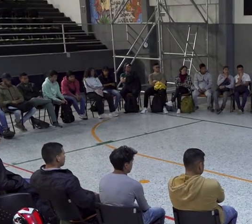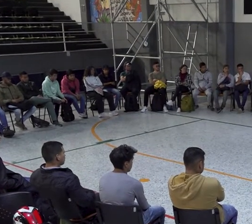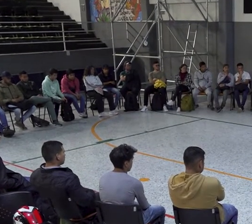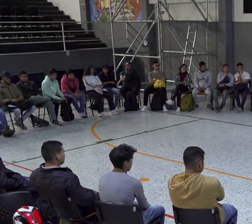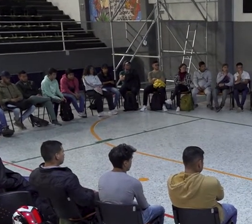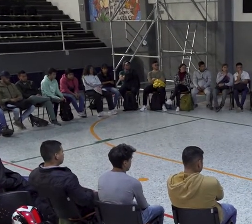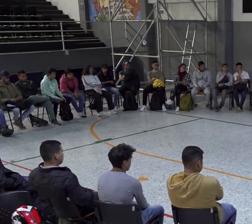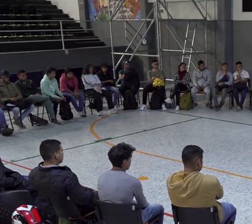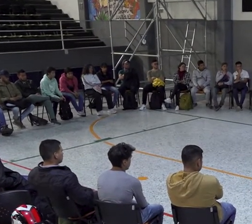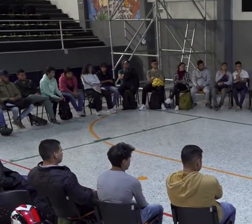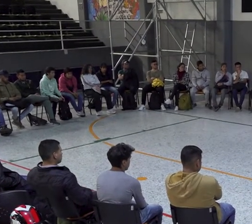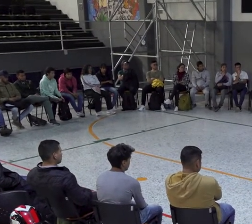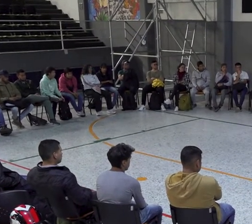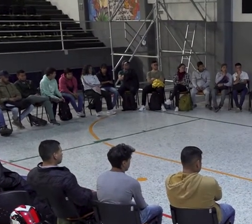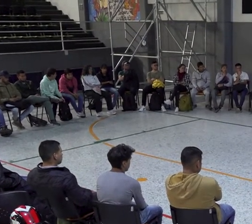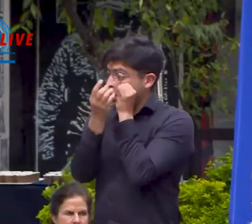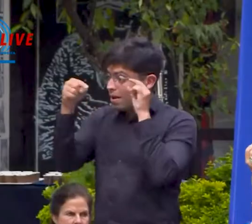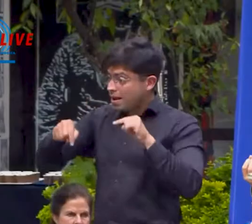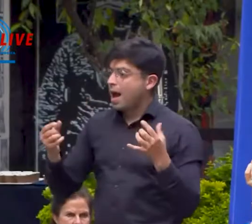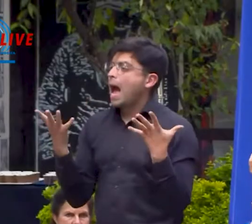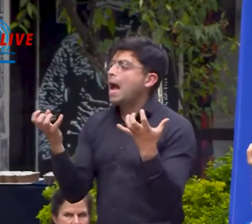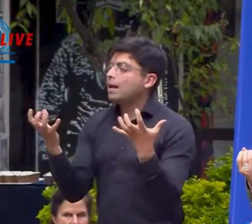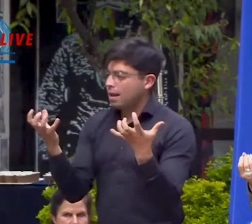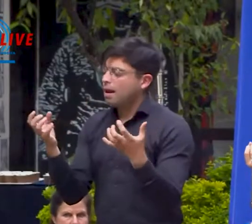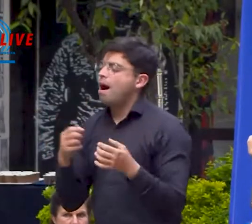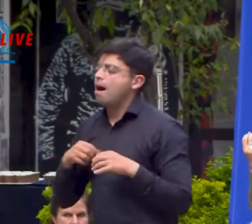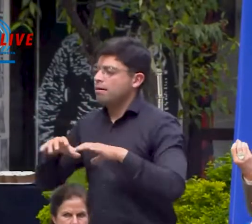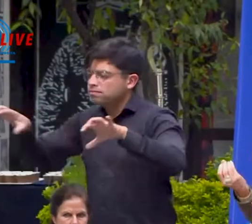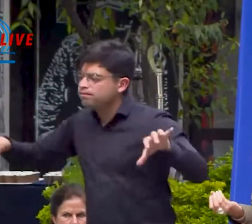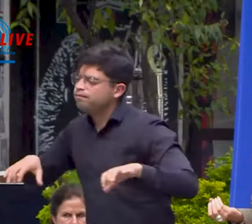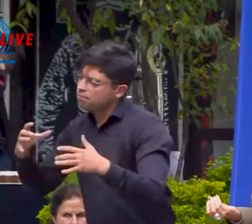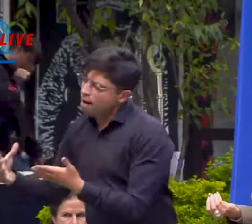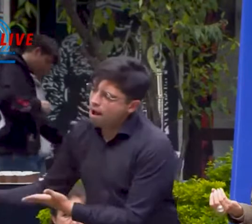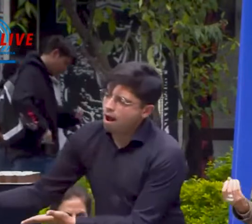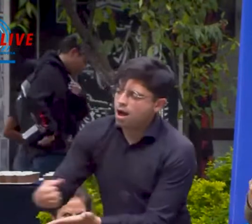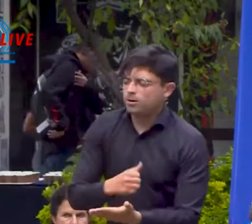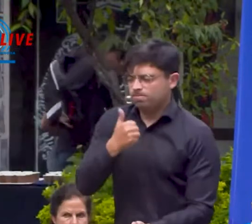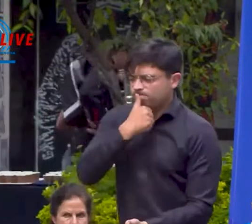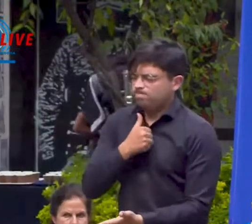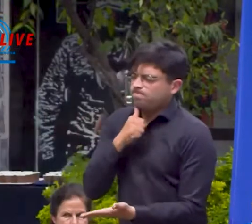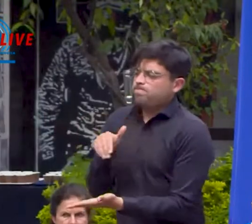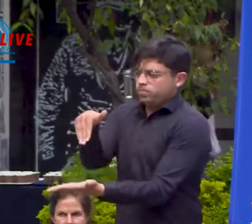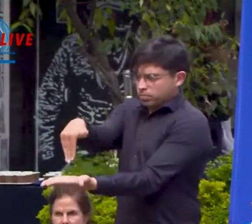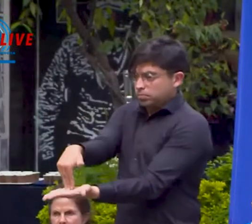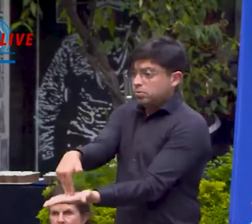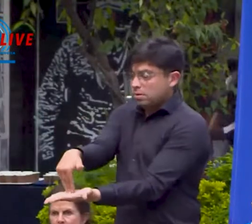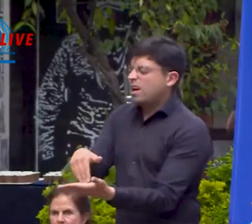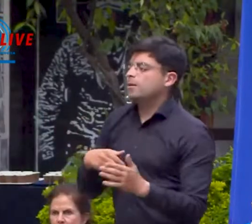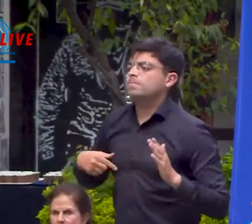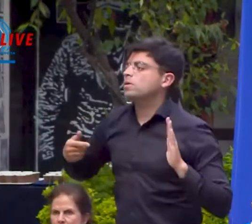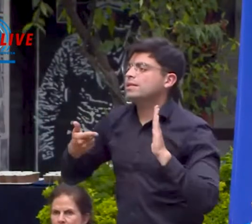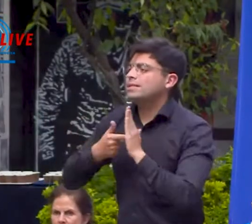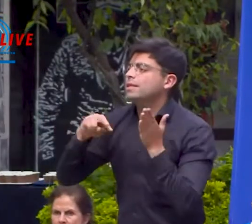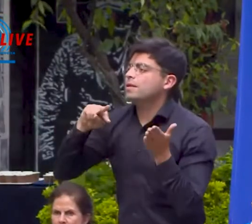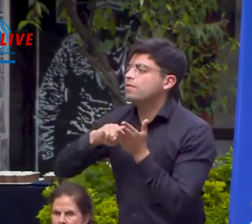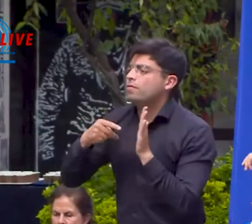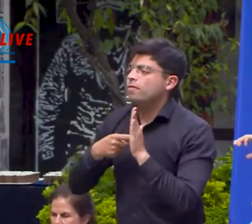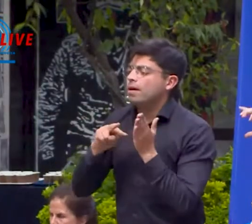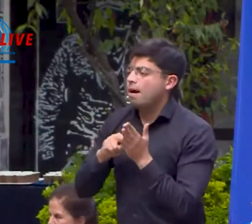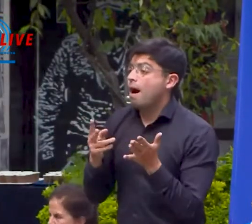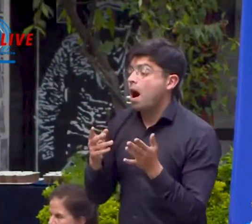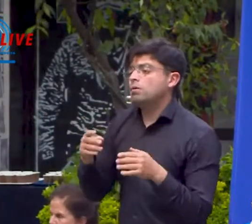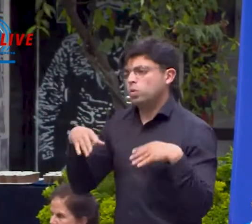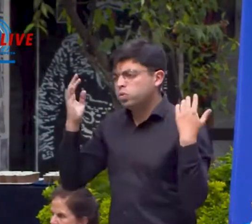Esta Casa de la Pedagogía quiere recoger los ejercicios de resistencia, de lo que han significado que